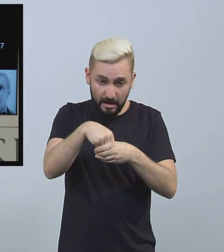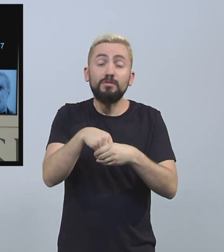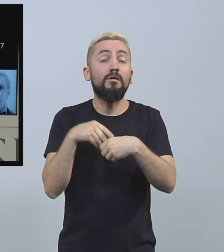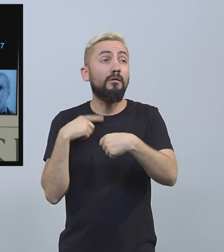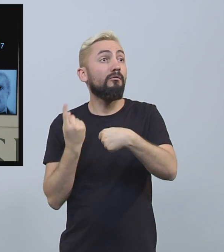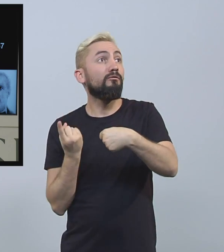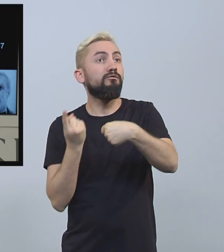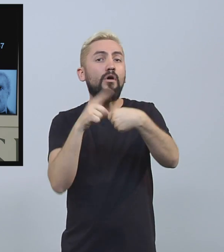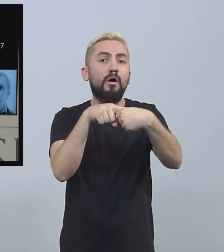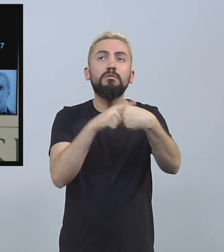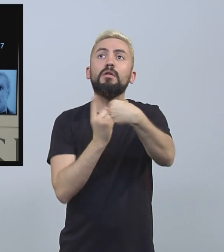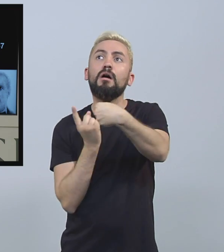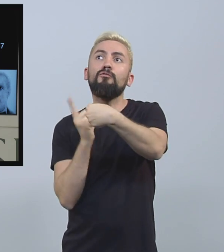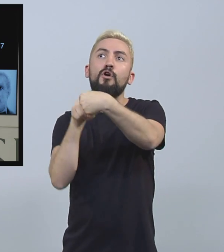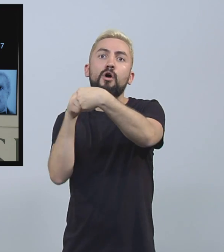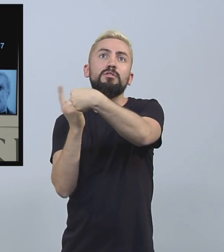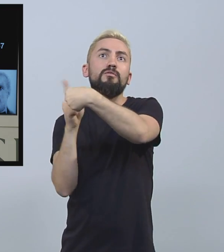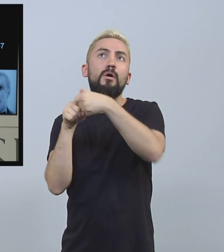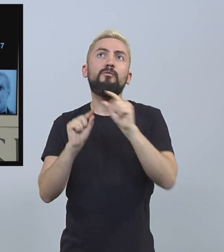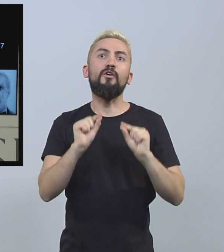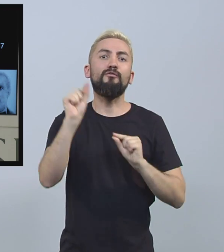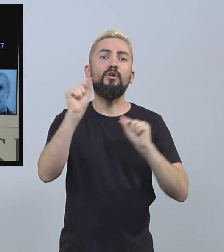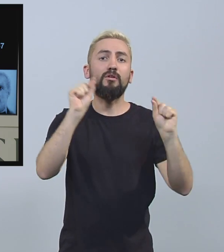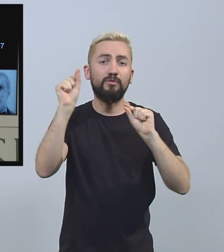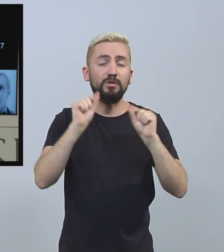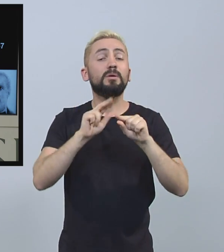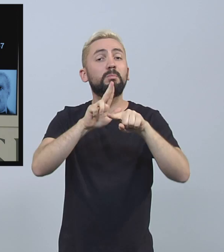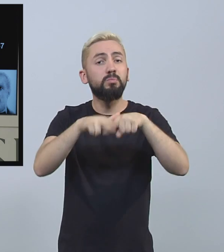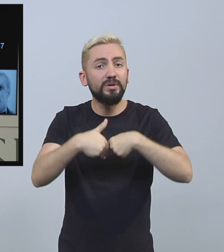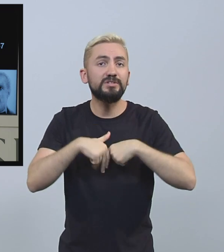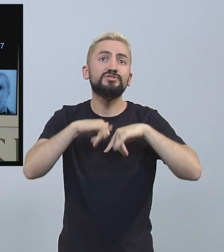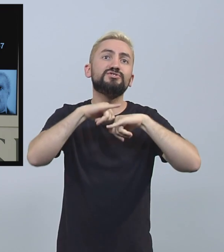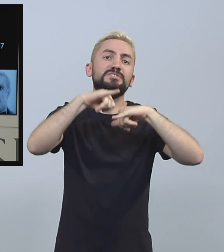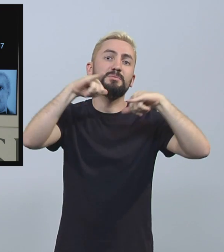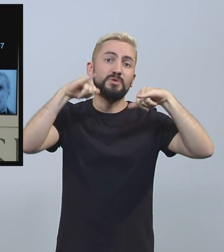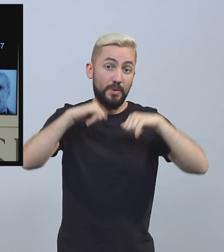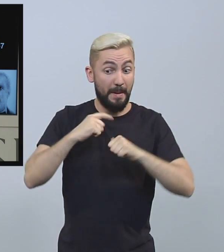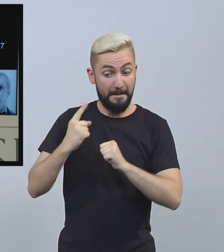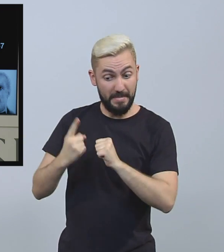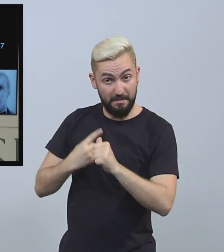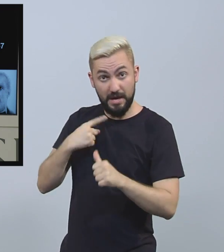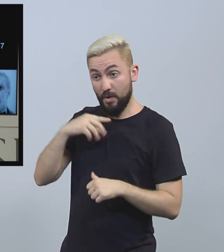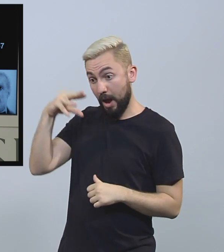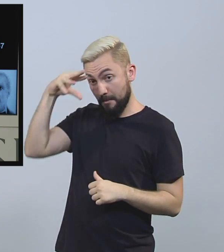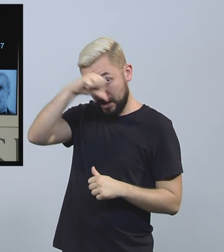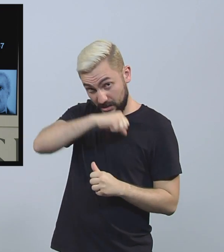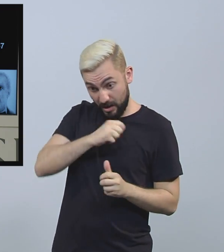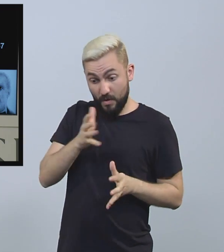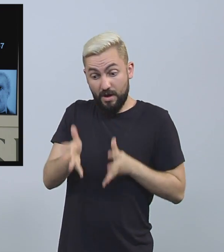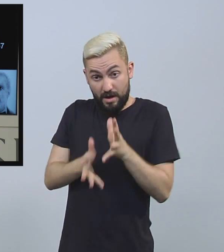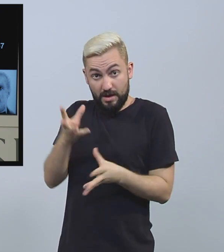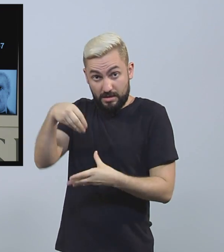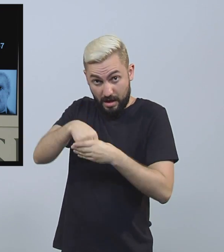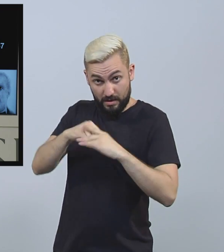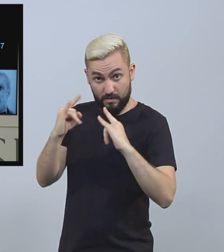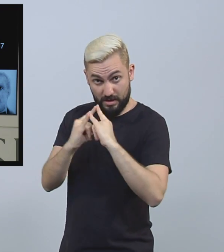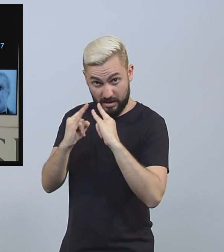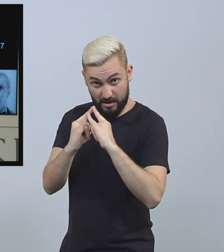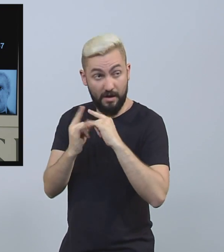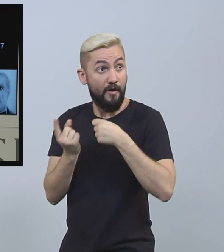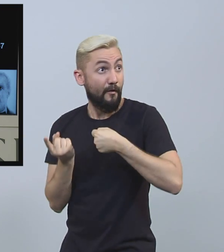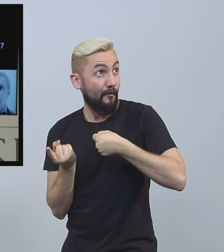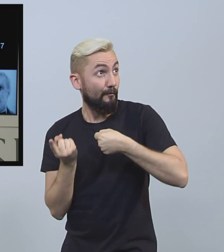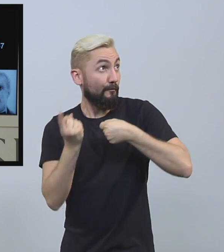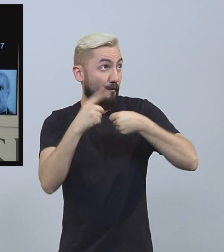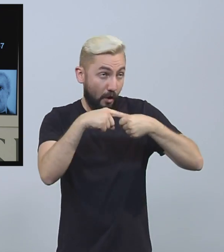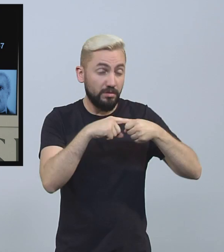isso, se disseminou por todo o país a língua de sinais que eles aprenderam e que eles usavam no Instituto. E é por isso que